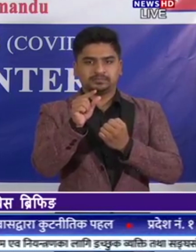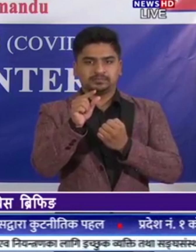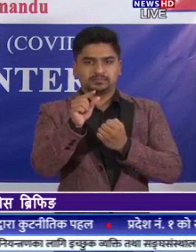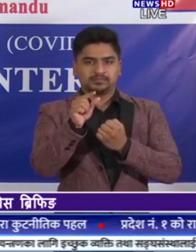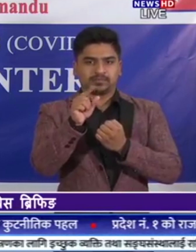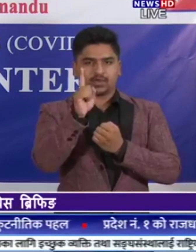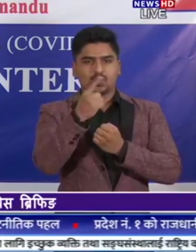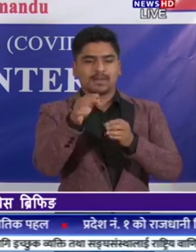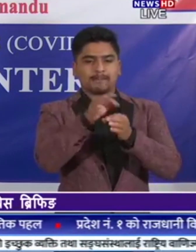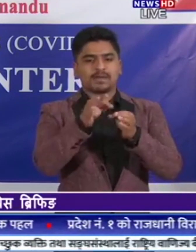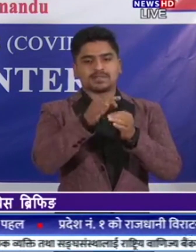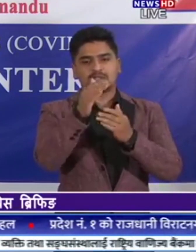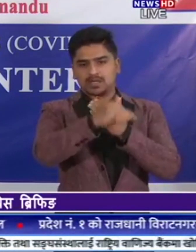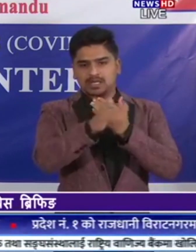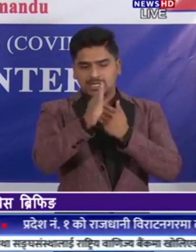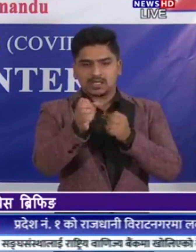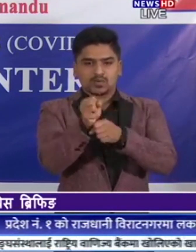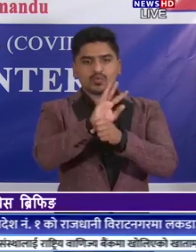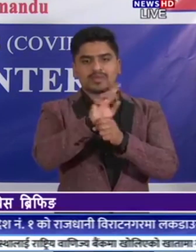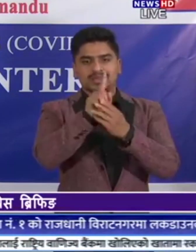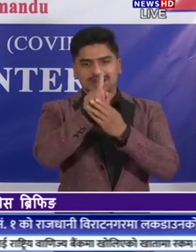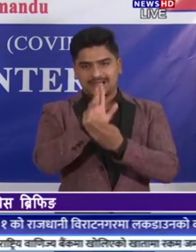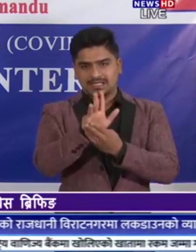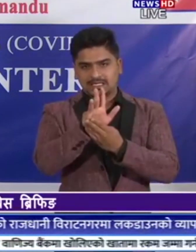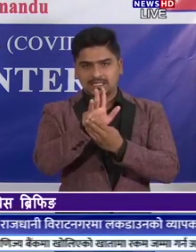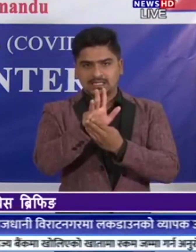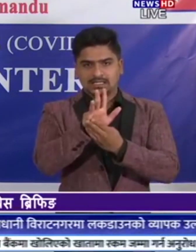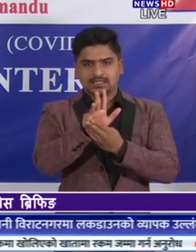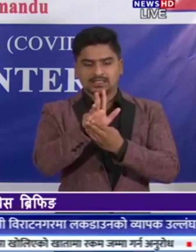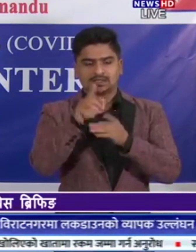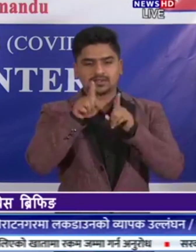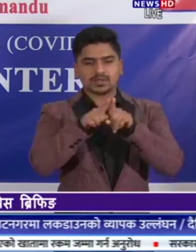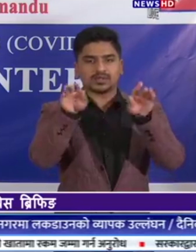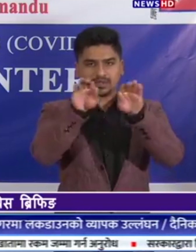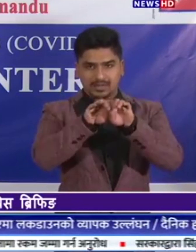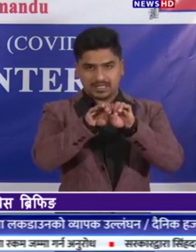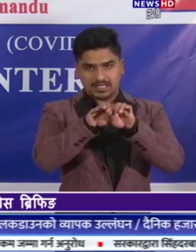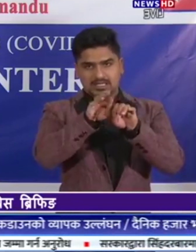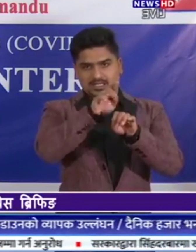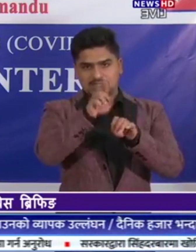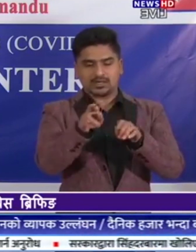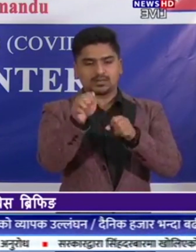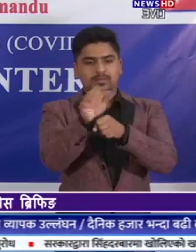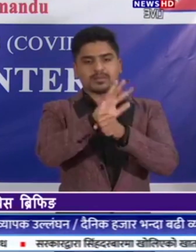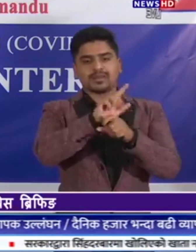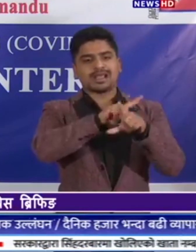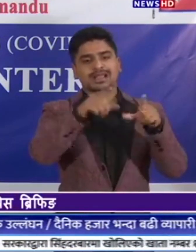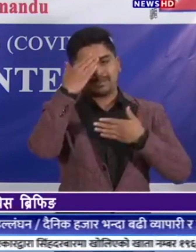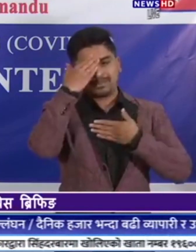निम्ती योटा ब्यवस्तिती साबले COVID-19 संग सम्मंधित र नन-COVID बिरामी अर